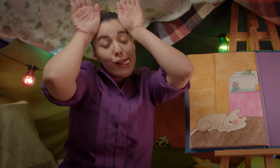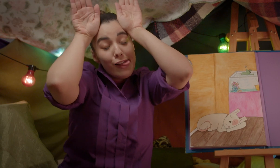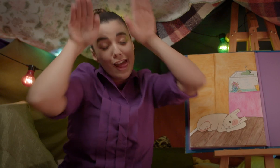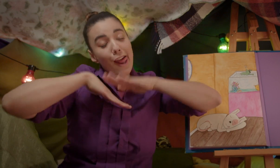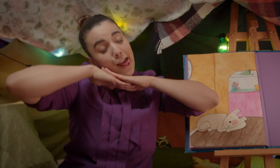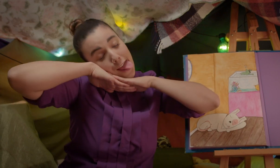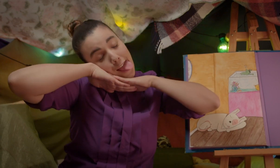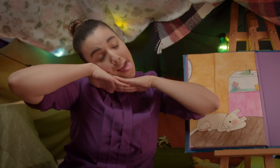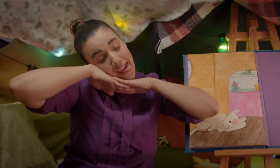Mm.